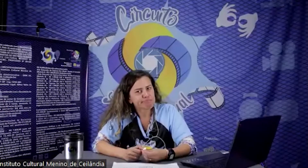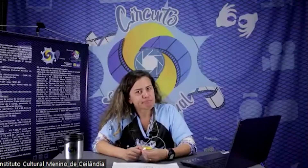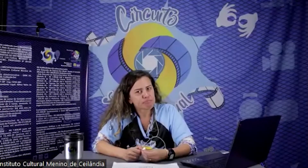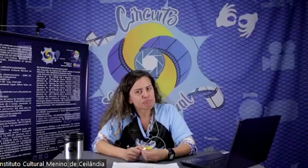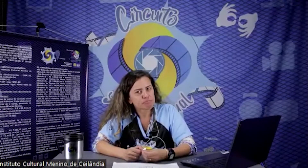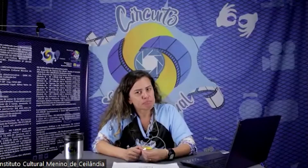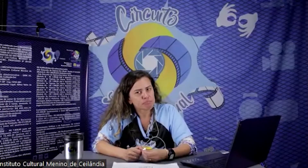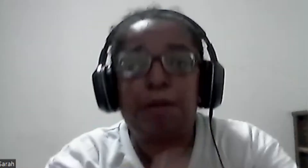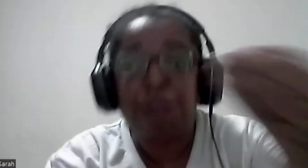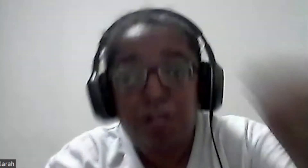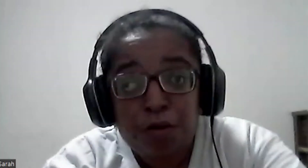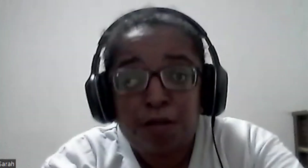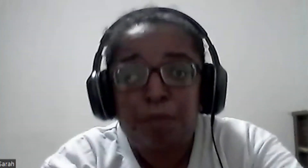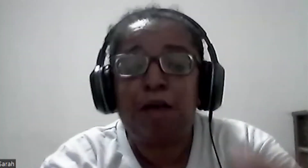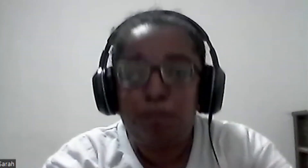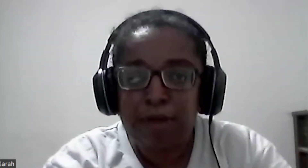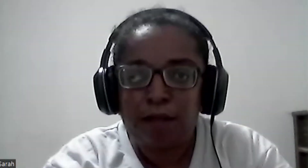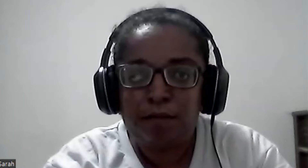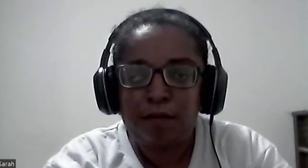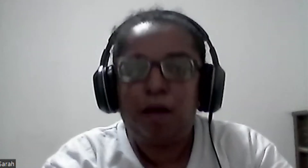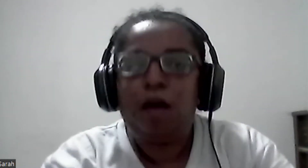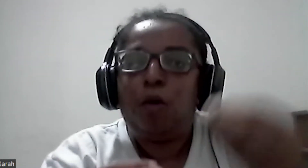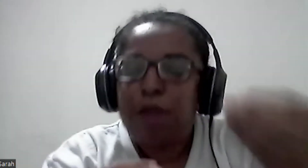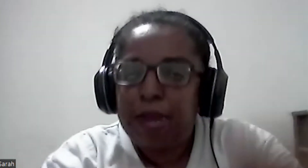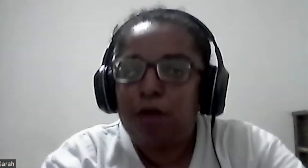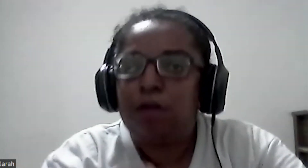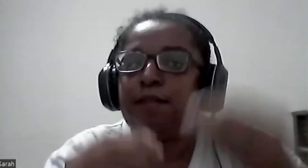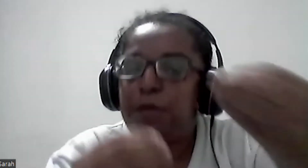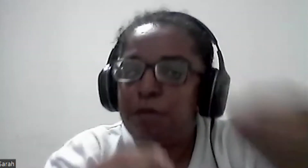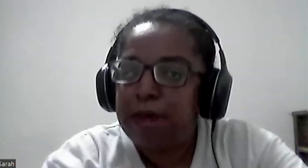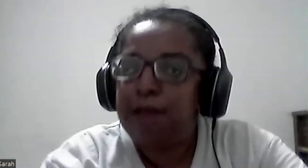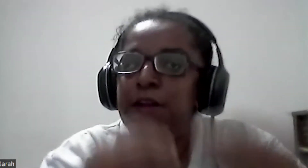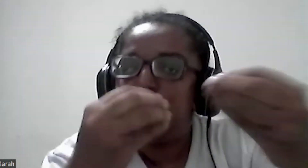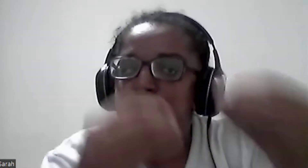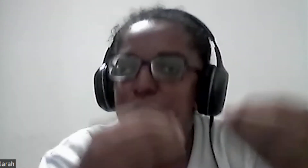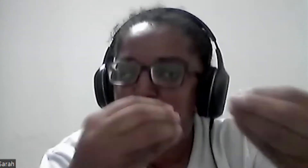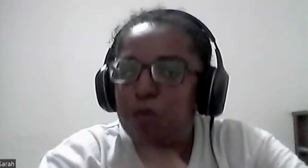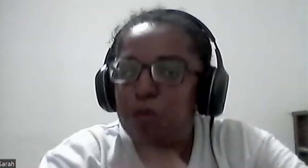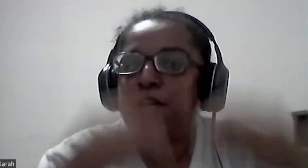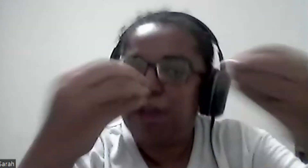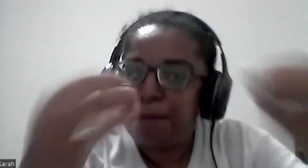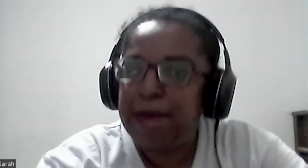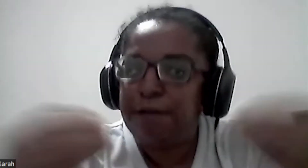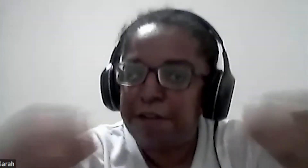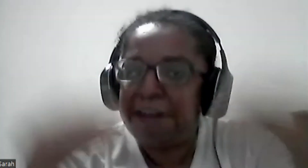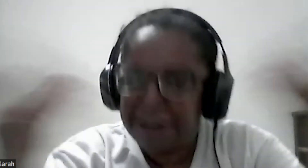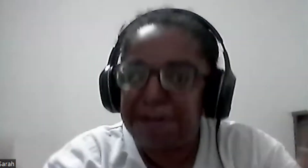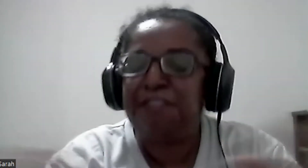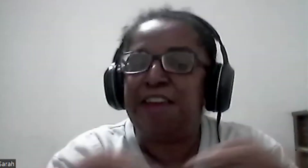diretamente para quem? Professora. O que aconteceu com o David? Que David chegou com o queixo quebrado, desse jeito. Ela